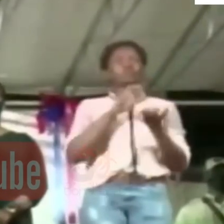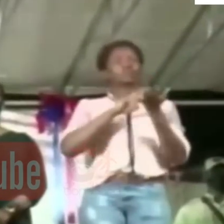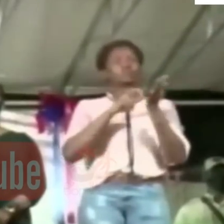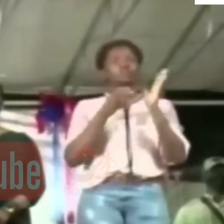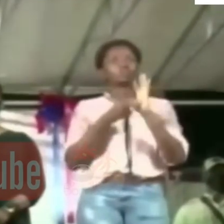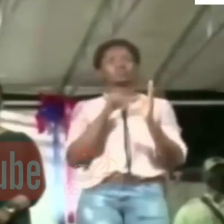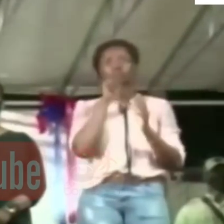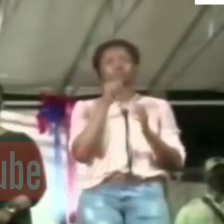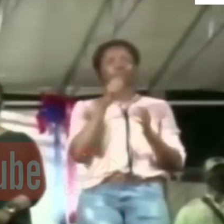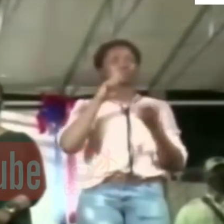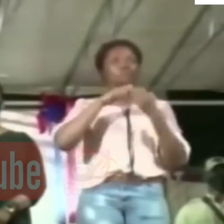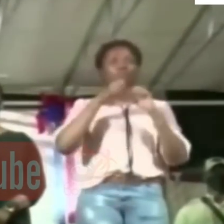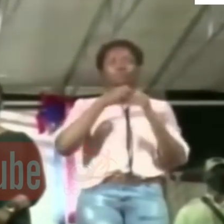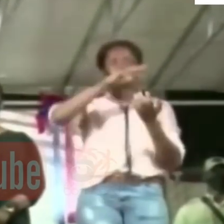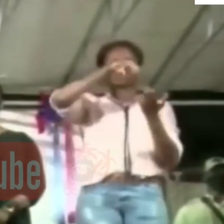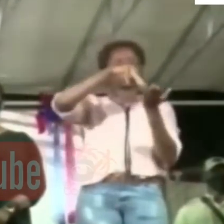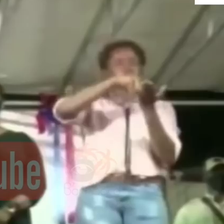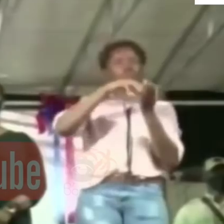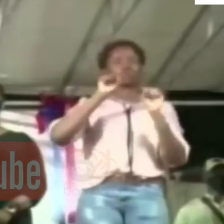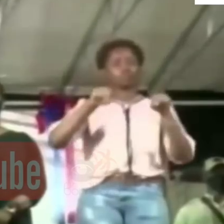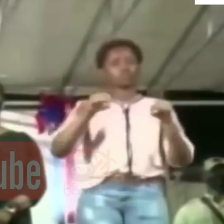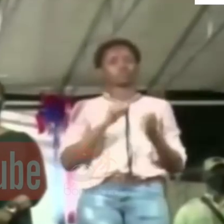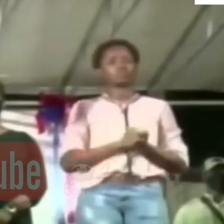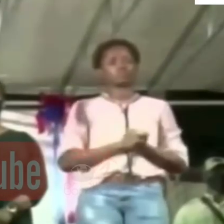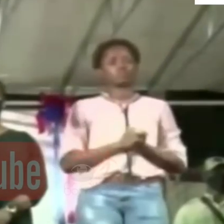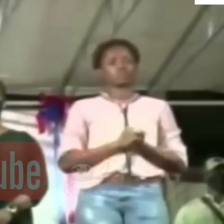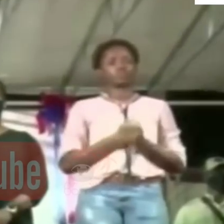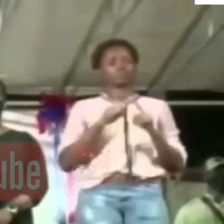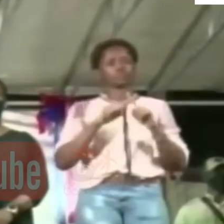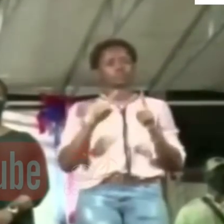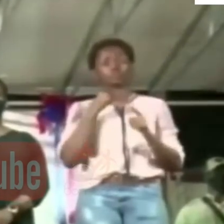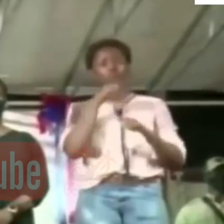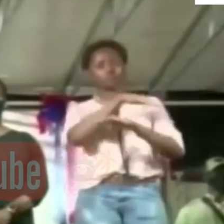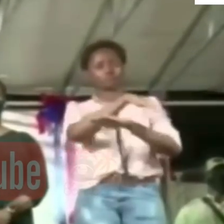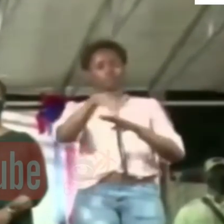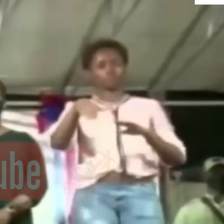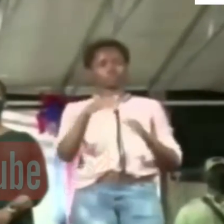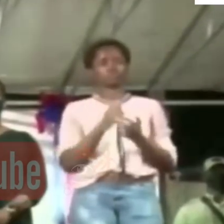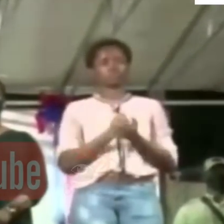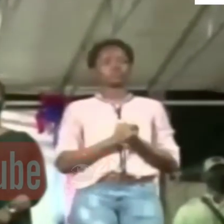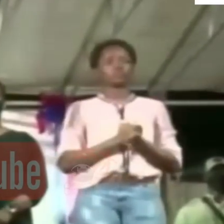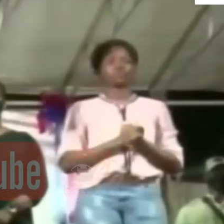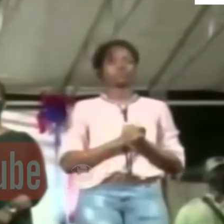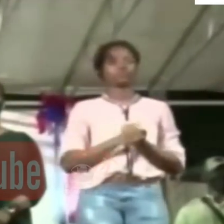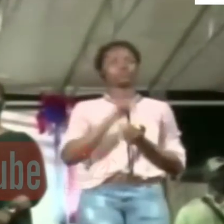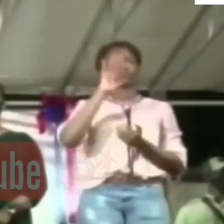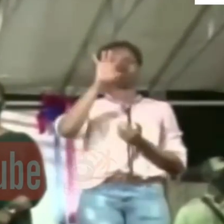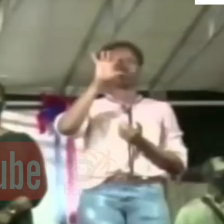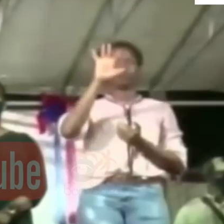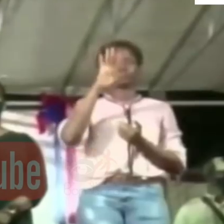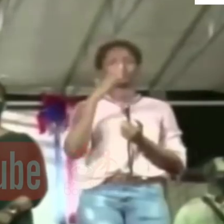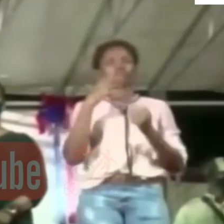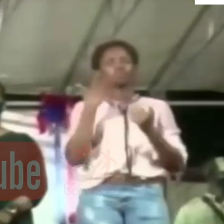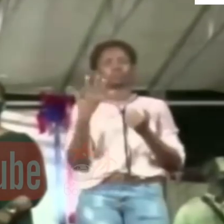c'est pas au centre de l'électrique qui va grand pas. Mais, tout du moins, à partir d'assaut, il y a 5 moteurs